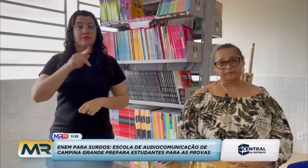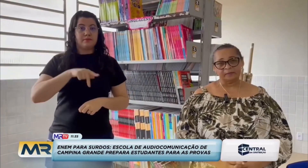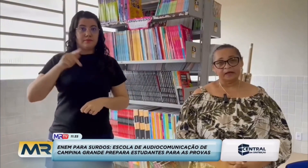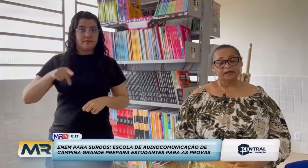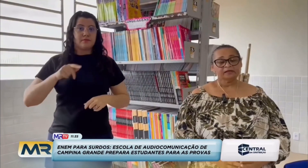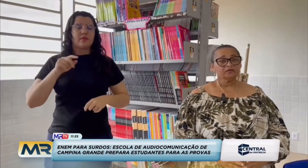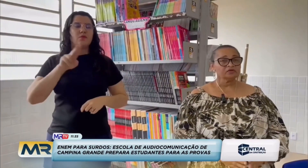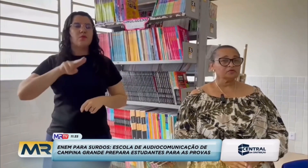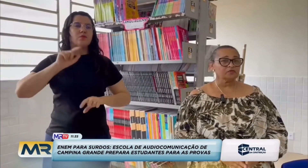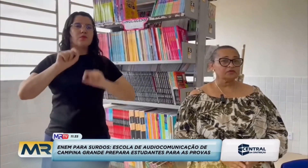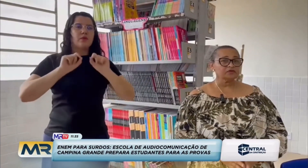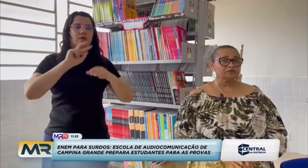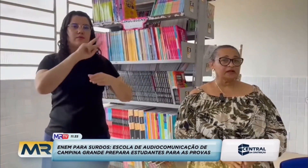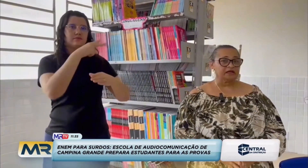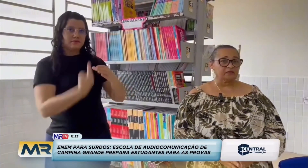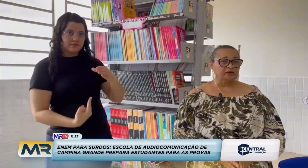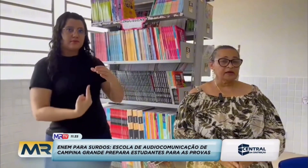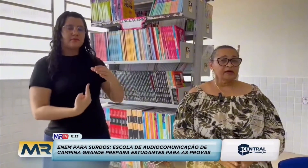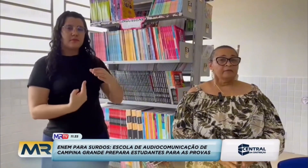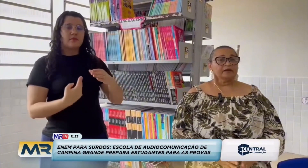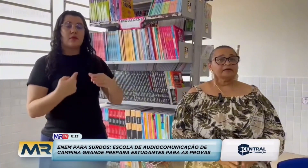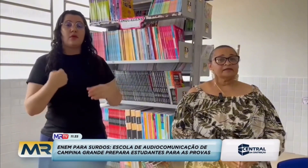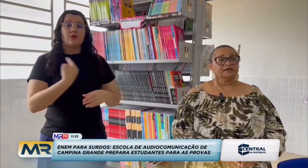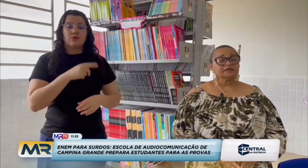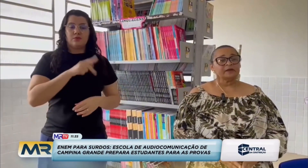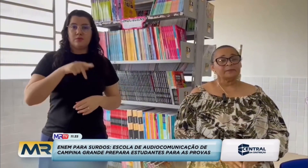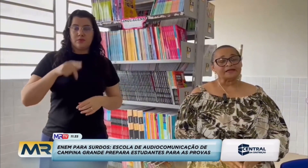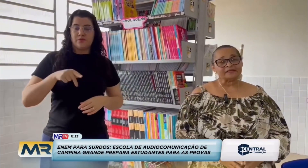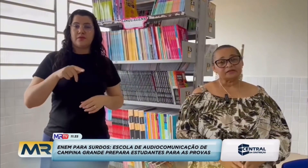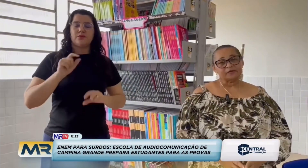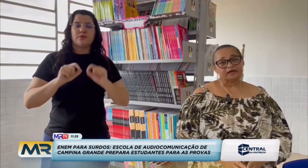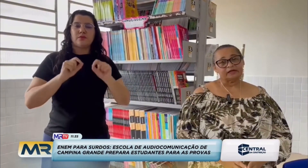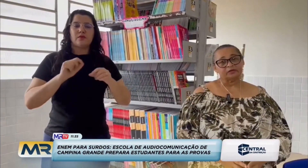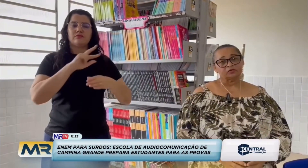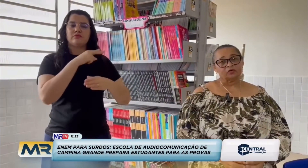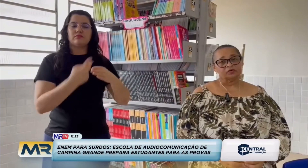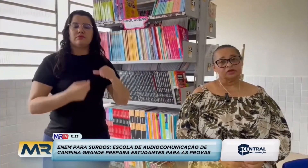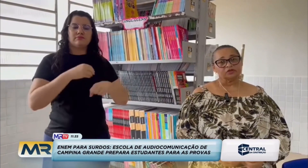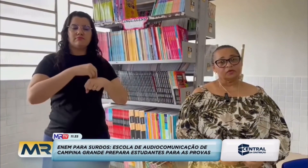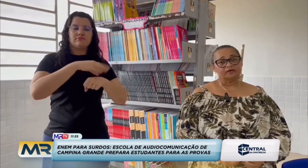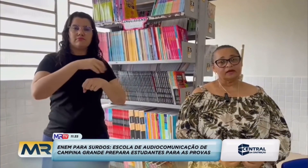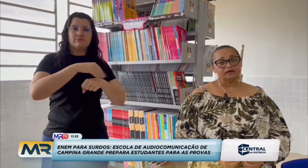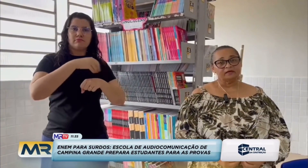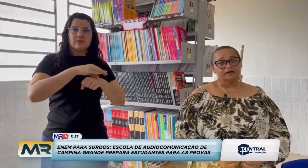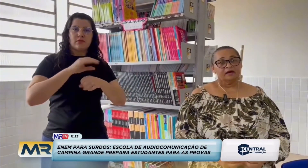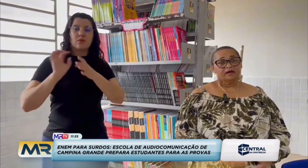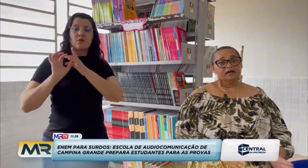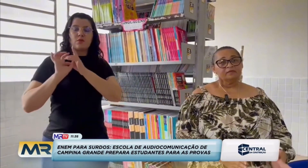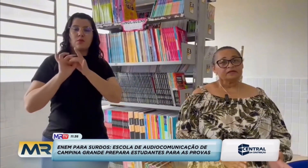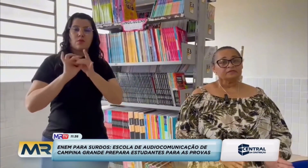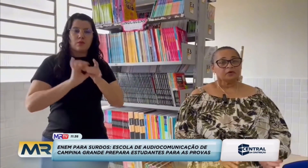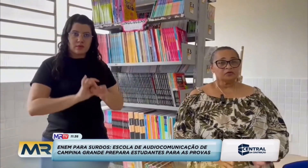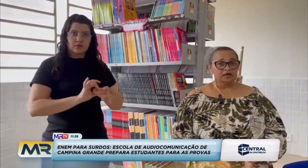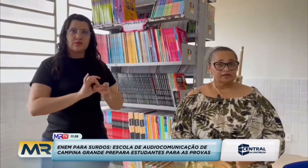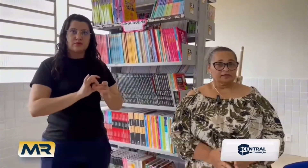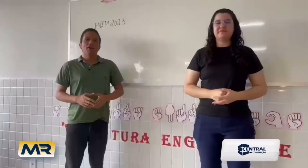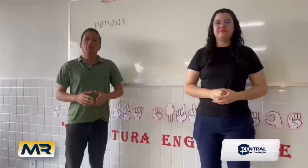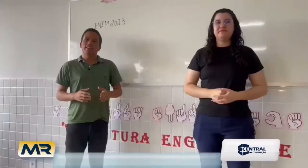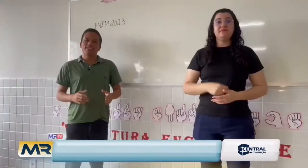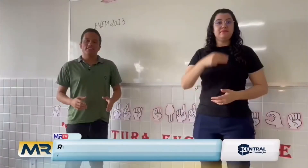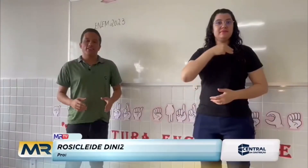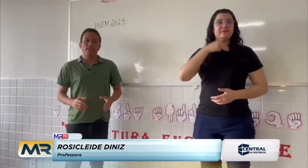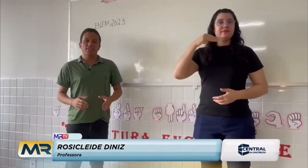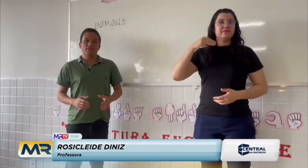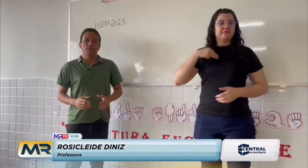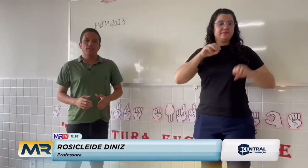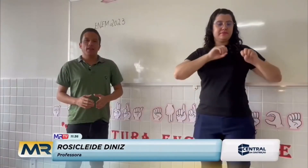bilíngue. Então, nós somos professores bilíngue para que seja repassado para ele todo o contexto do Enem, Libras, português.